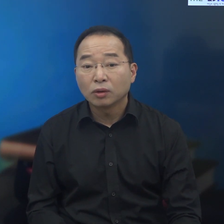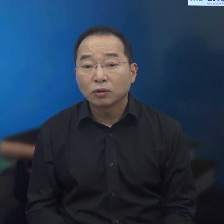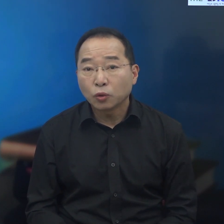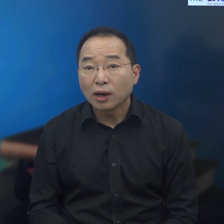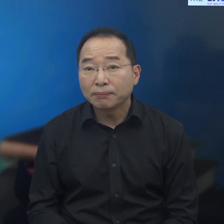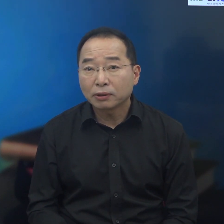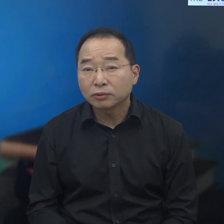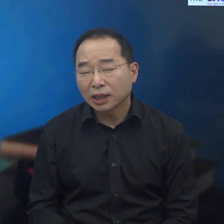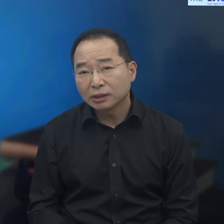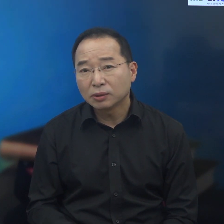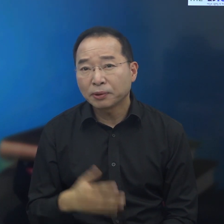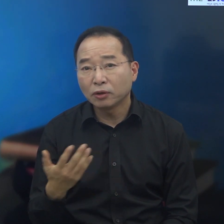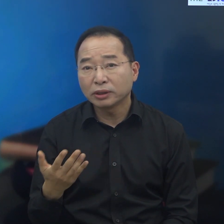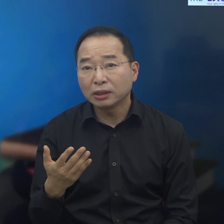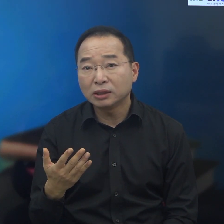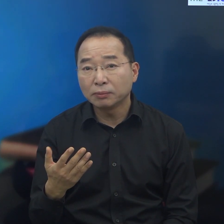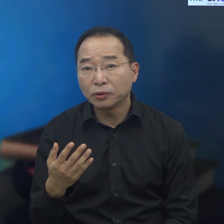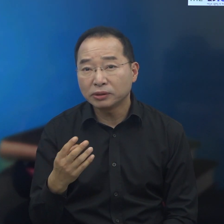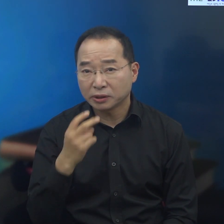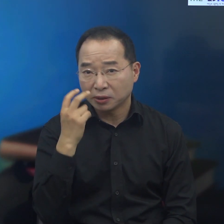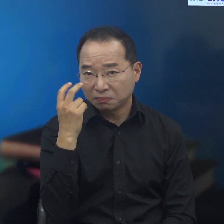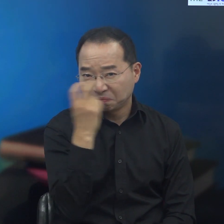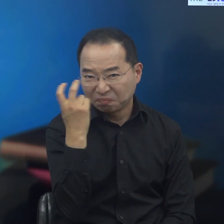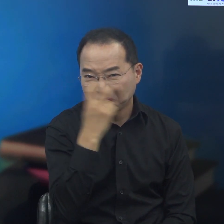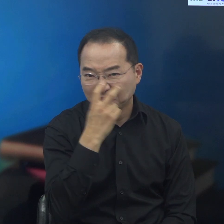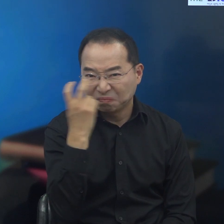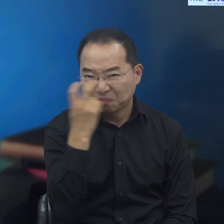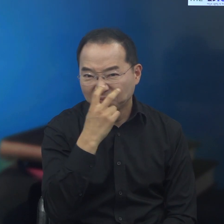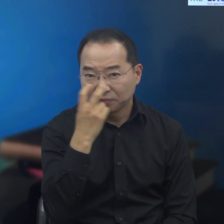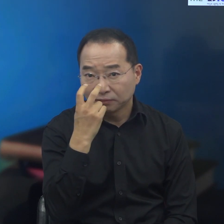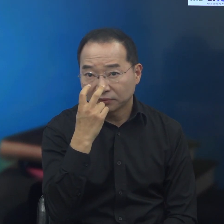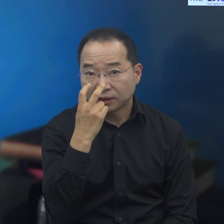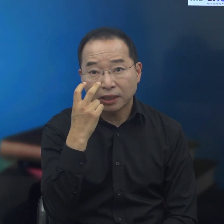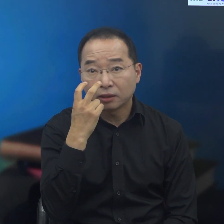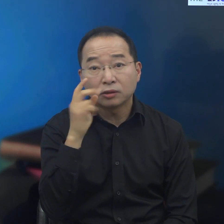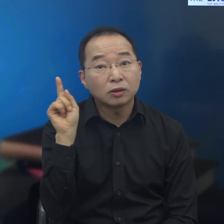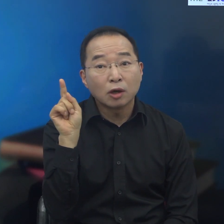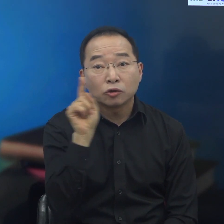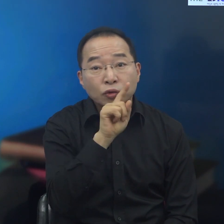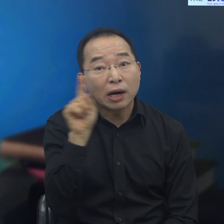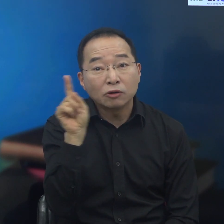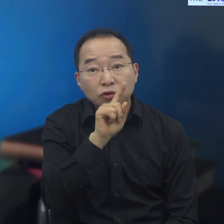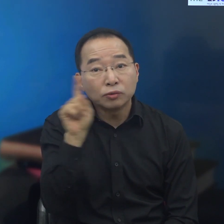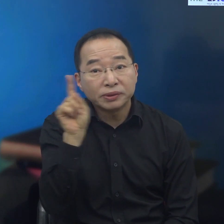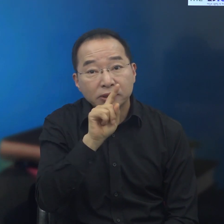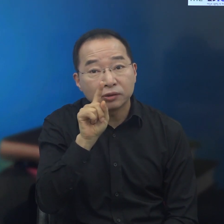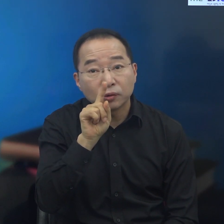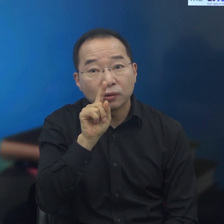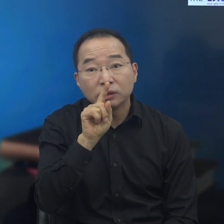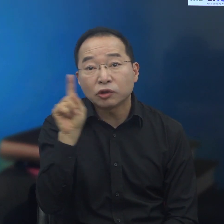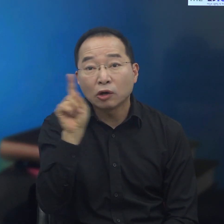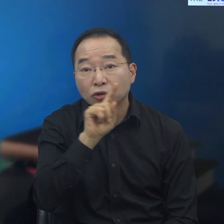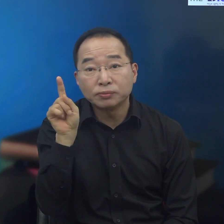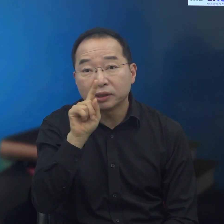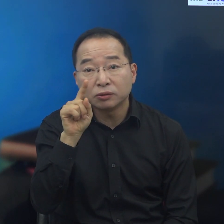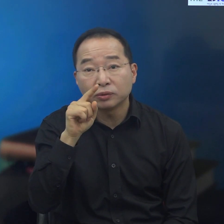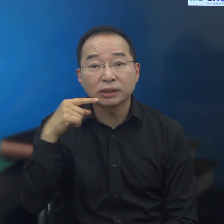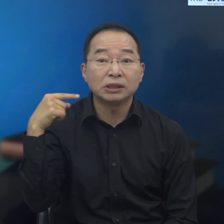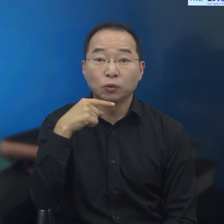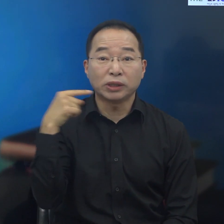또 한편으로 약간 이제 변형되는 이런 표현이 있어요. 자, 이건 좌우로 움직이죠. 이 좌우로 움직이는 동작은 이